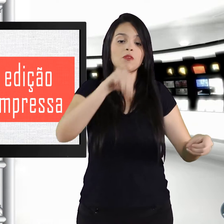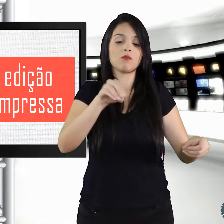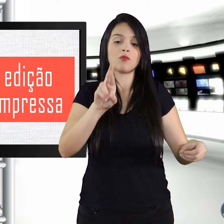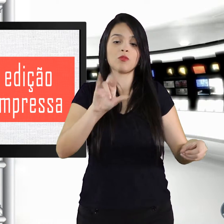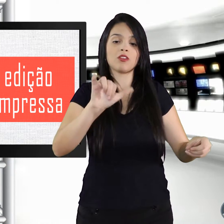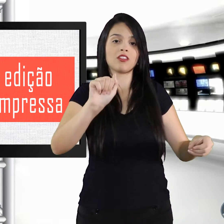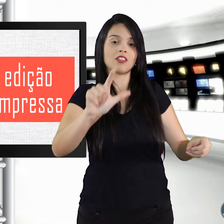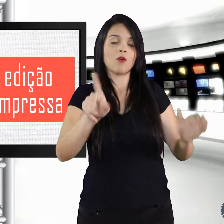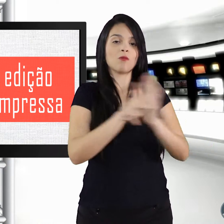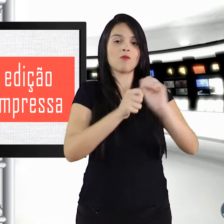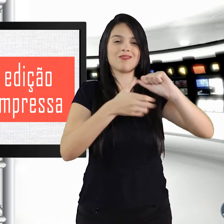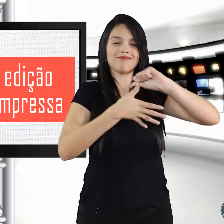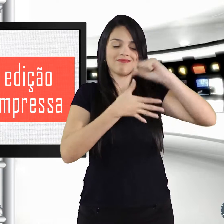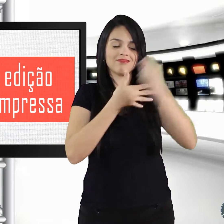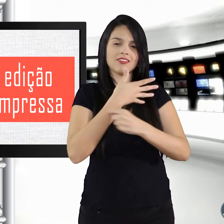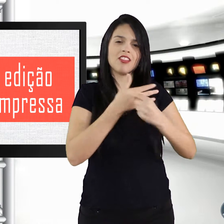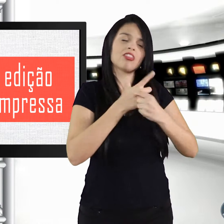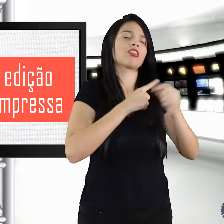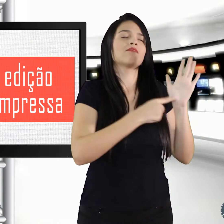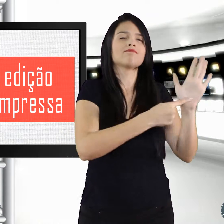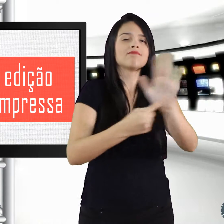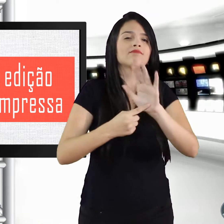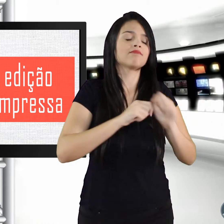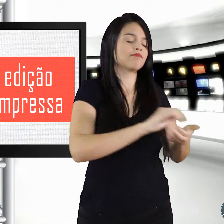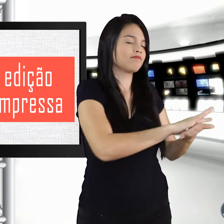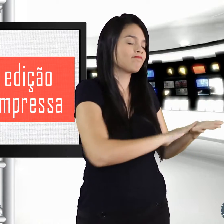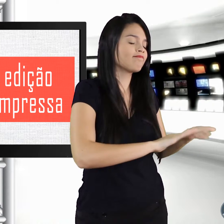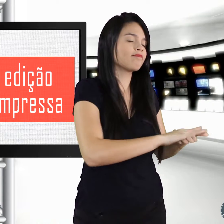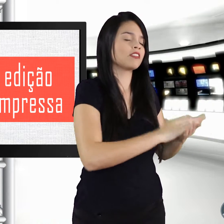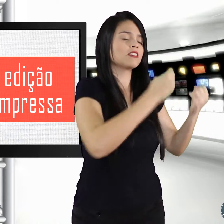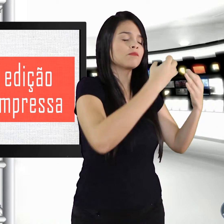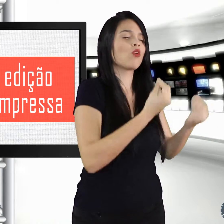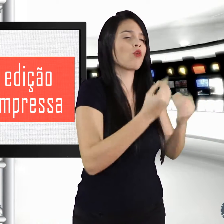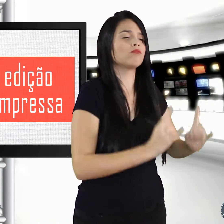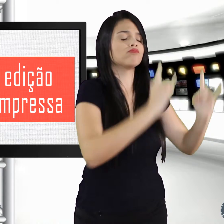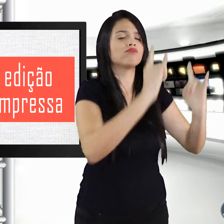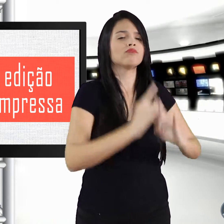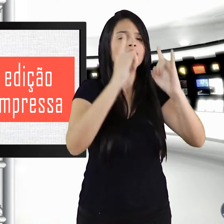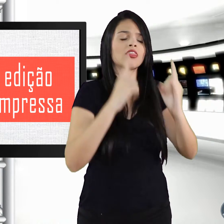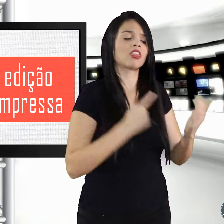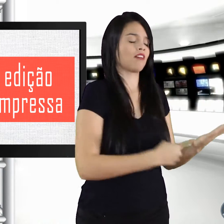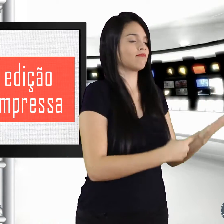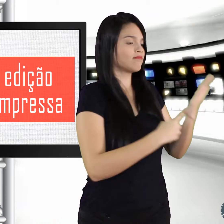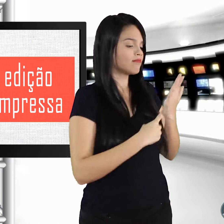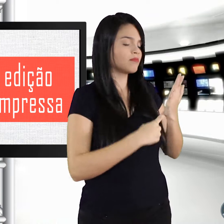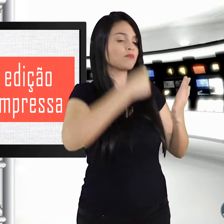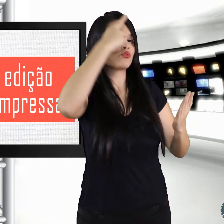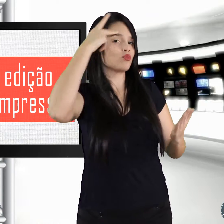mapas táteis que produzem em relevo todas as edificações. São representações que permitem à pessoa com deficiência